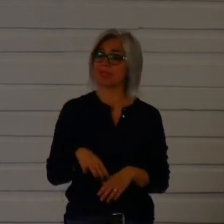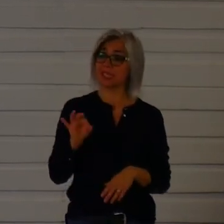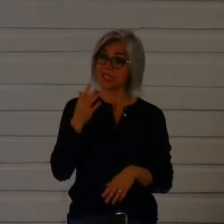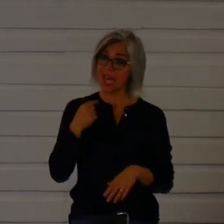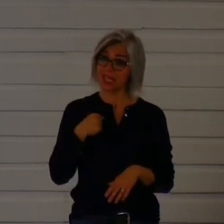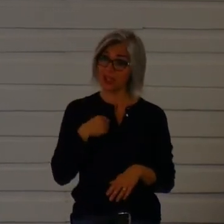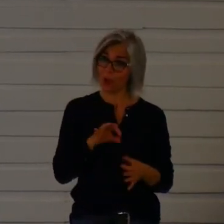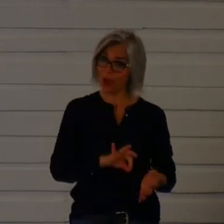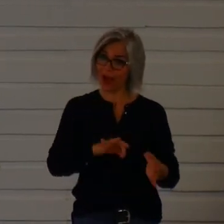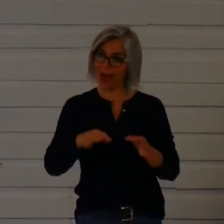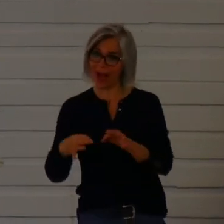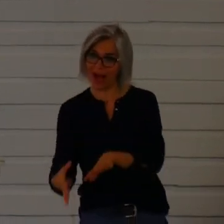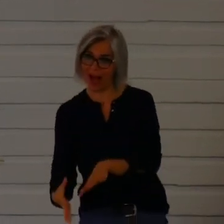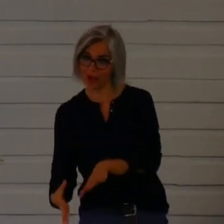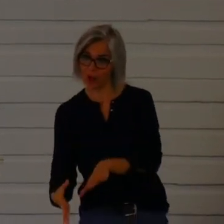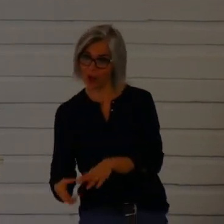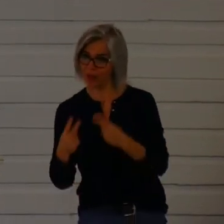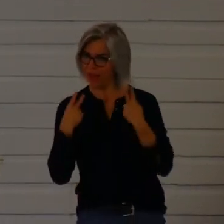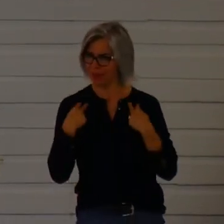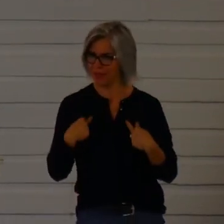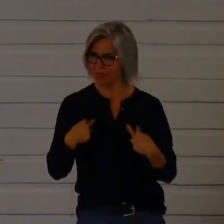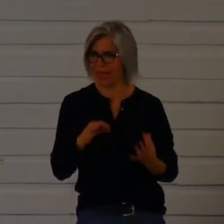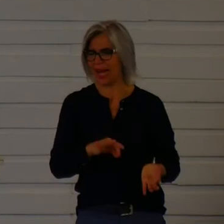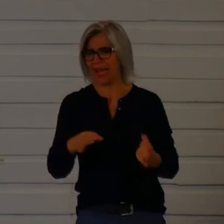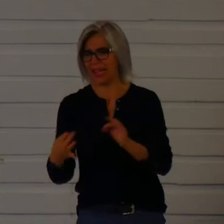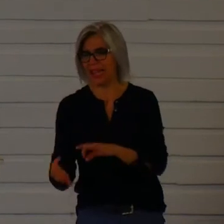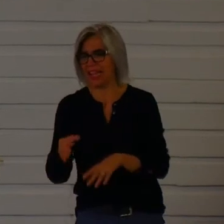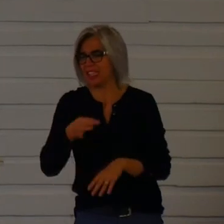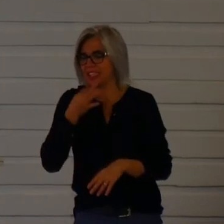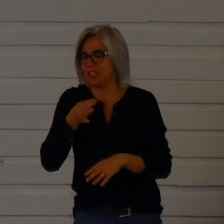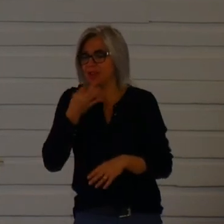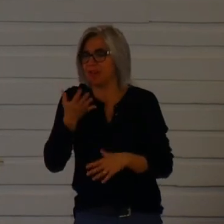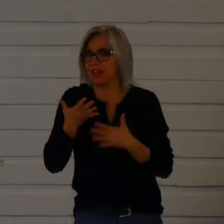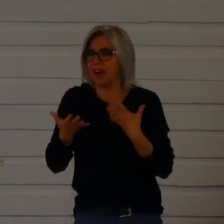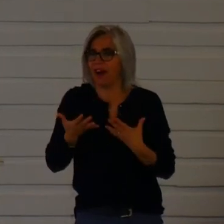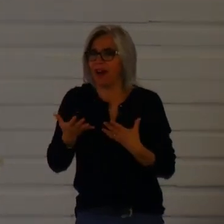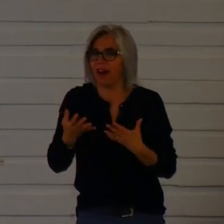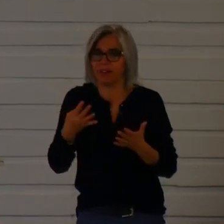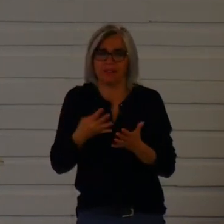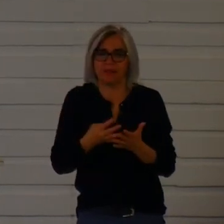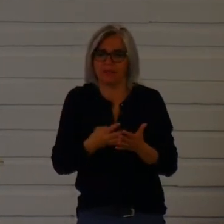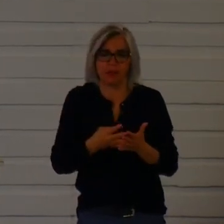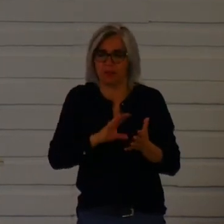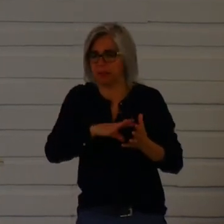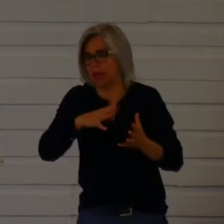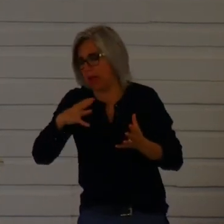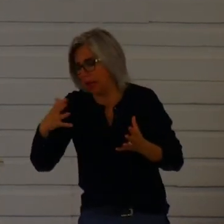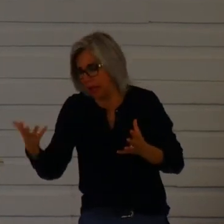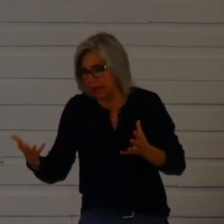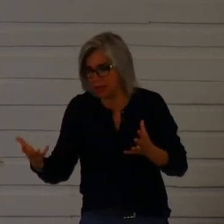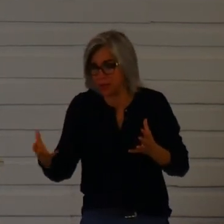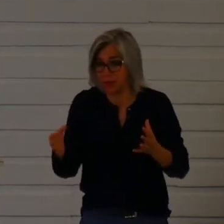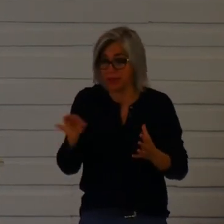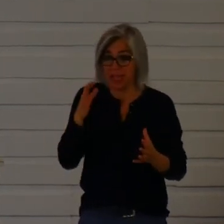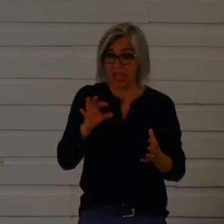mi rialza. Perché questa è la Chiesa del Signore. La Chiesa del Signore è amarvi null'altro come